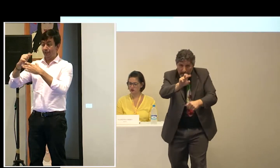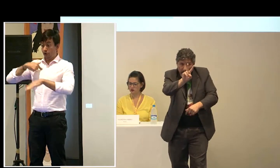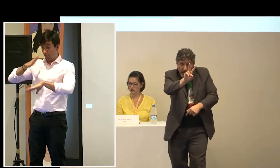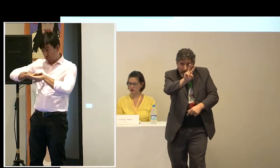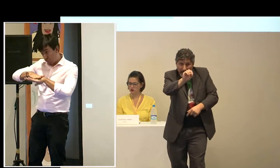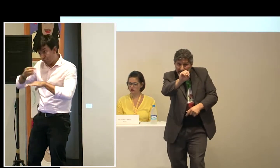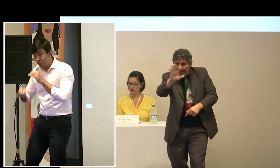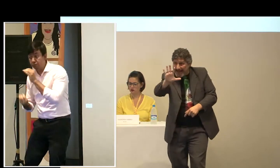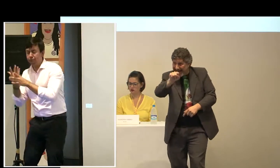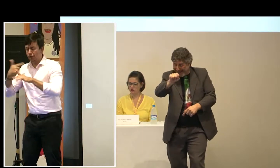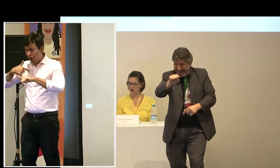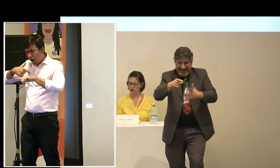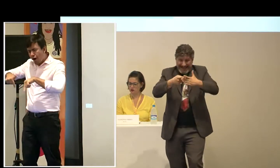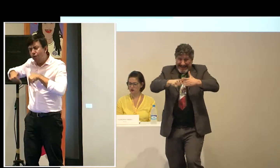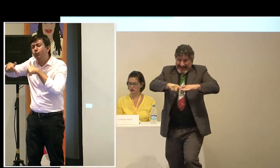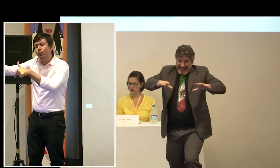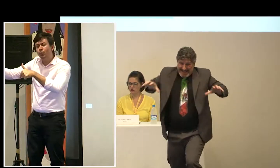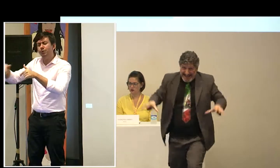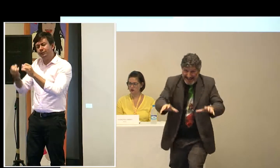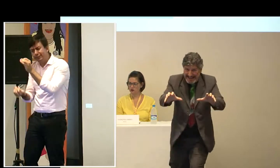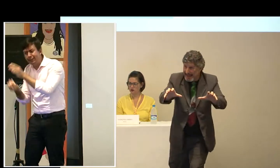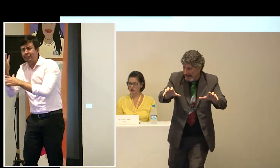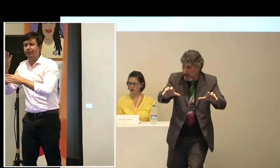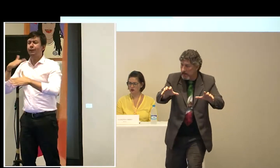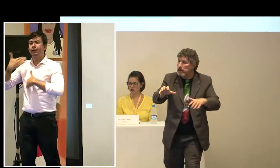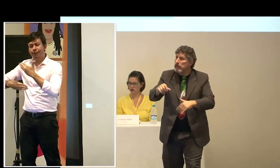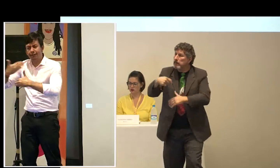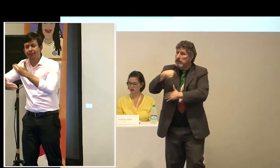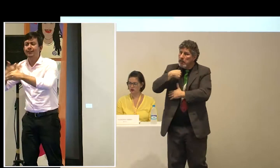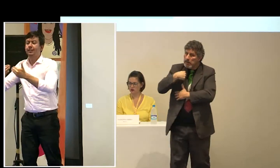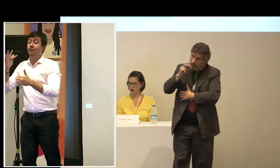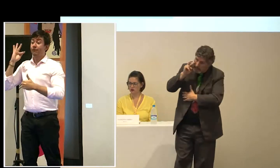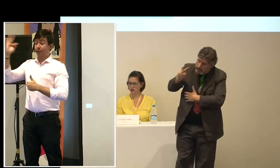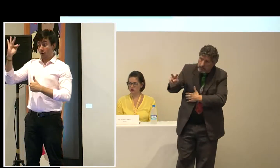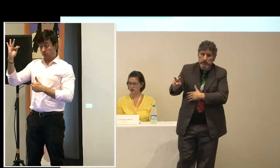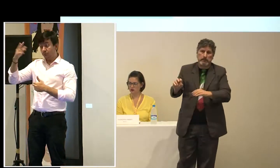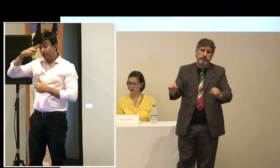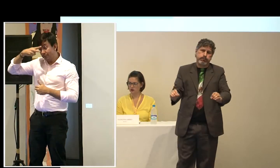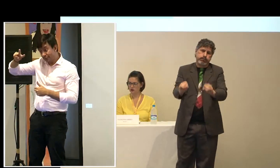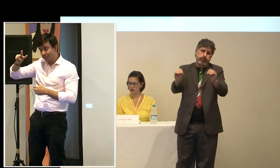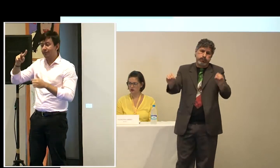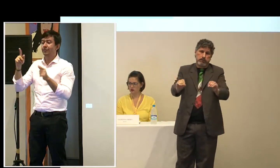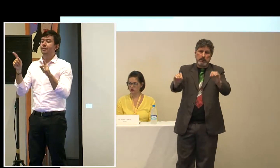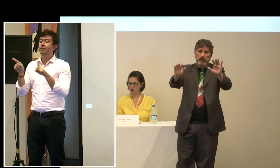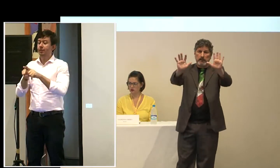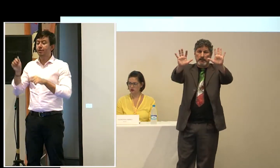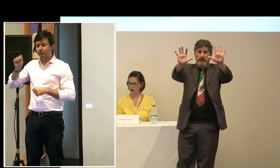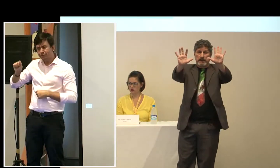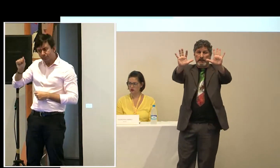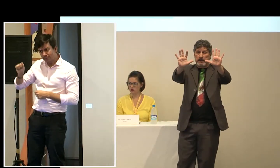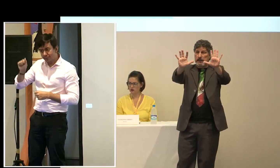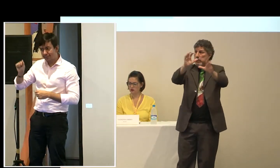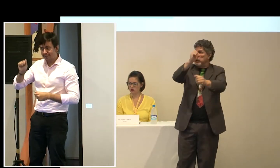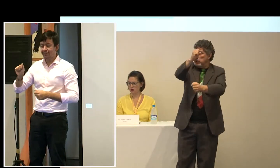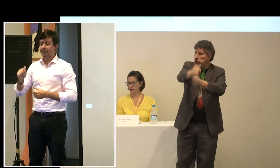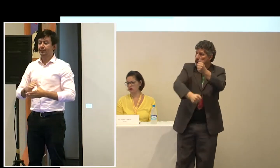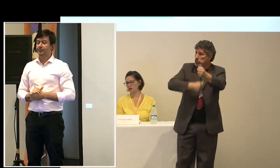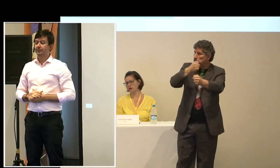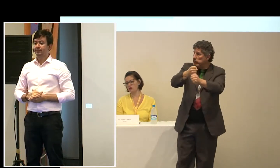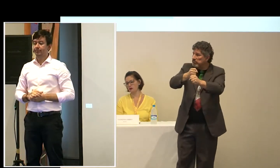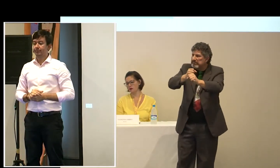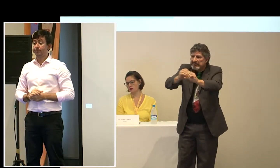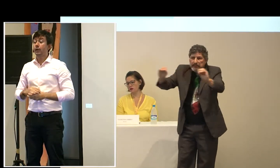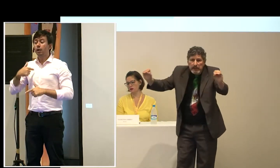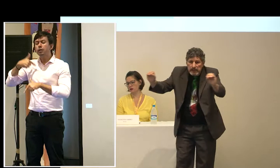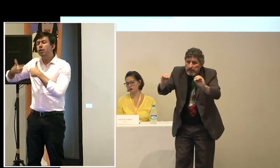E a Associação e a Federação de Surdos do México têm feito um trabalho juntos.